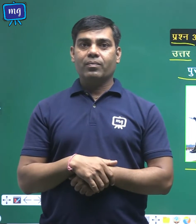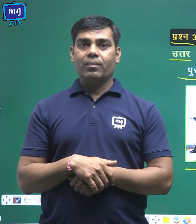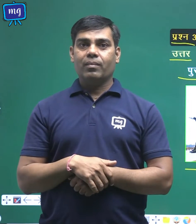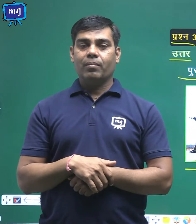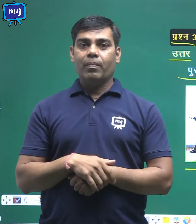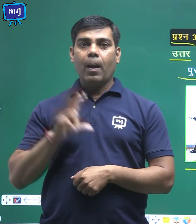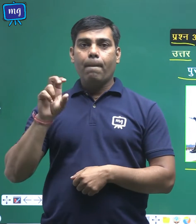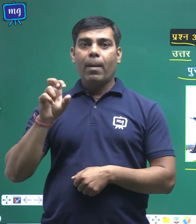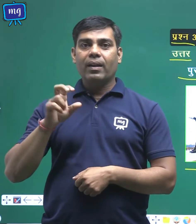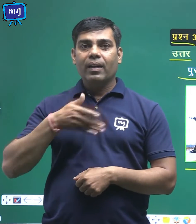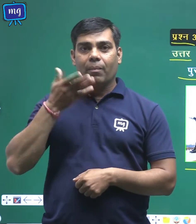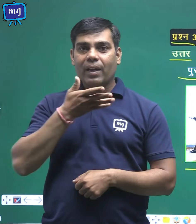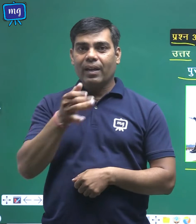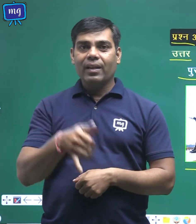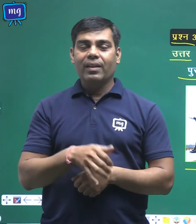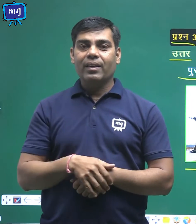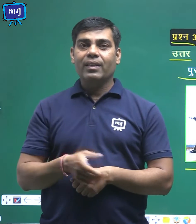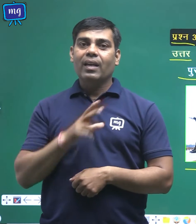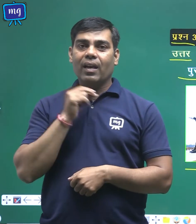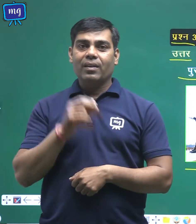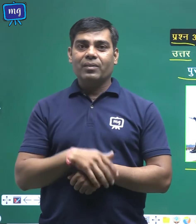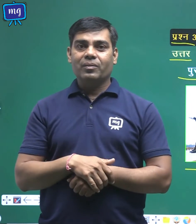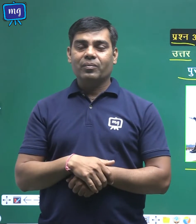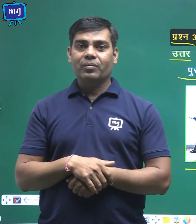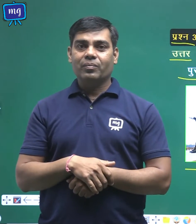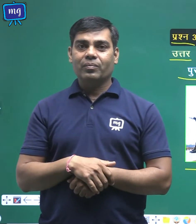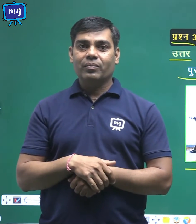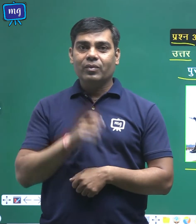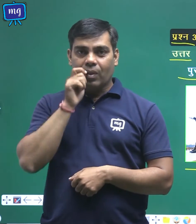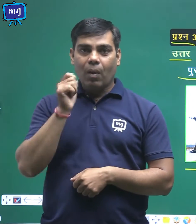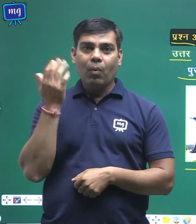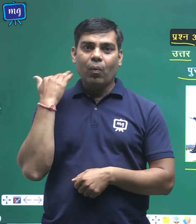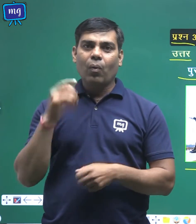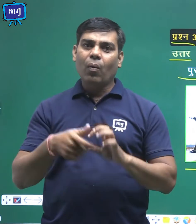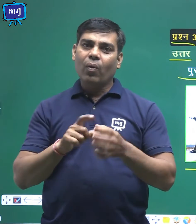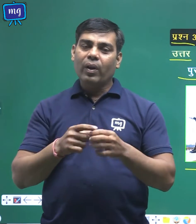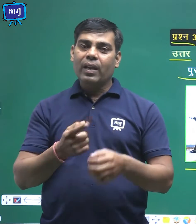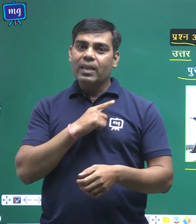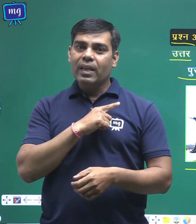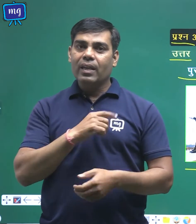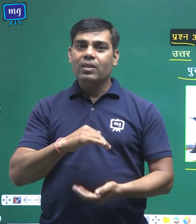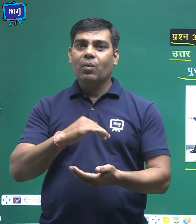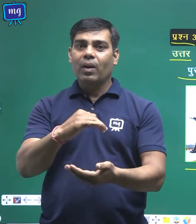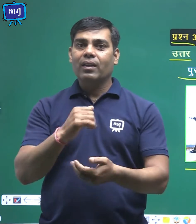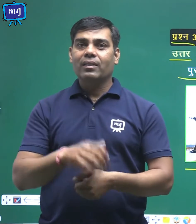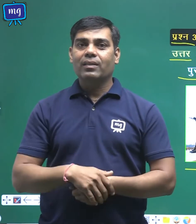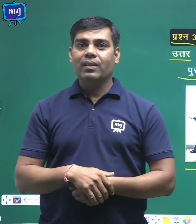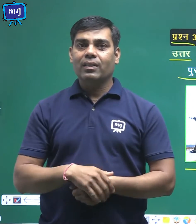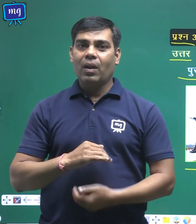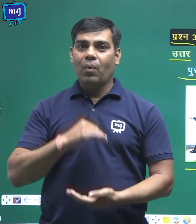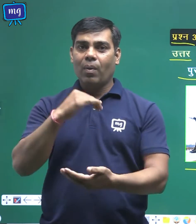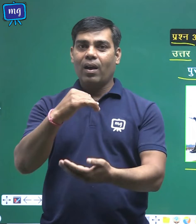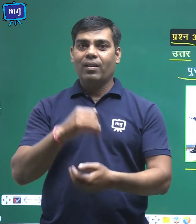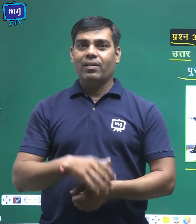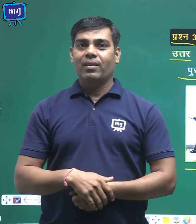पाठ पढ़ाया है, या पुरखों ने ये सौगात या